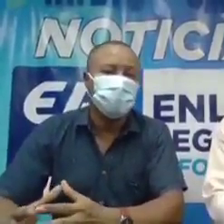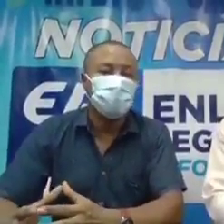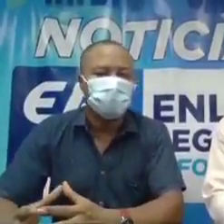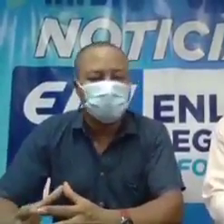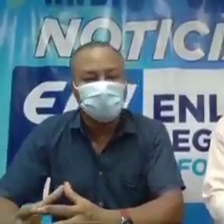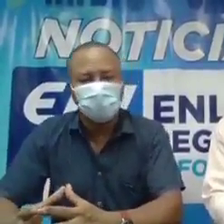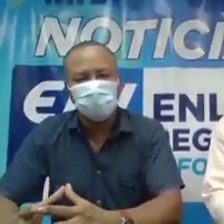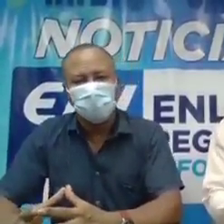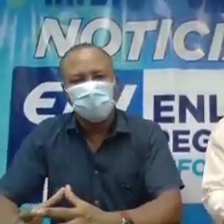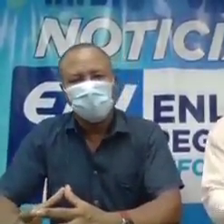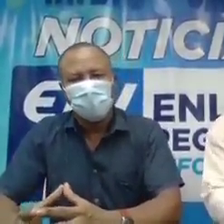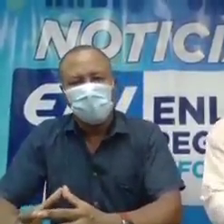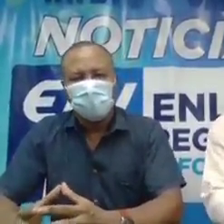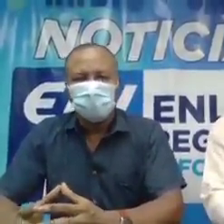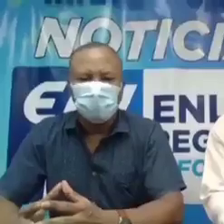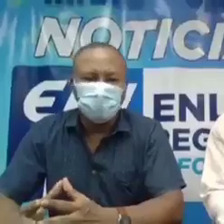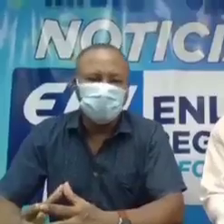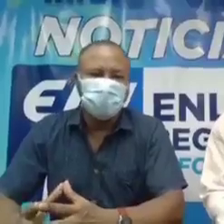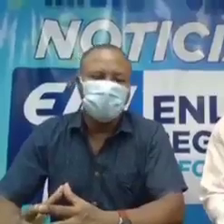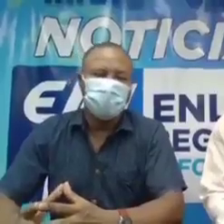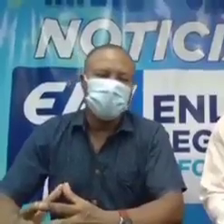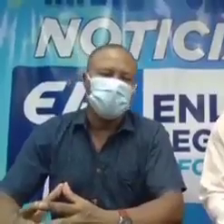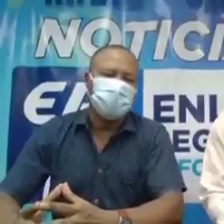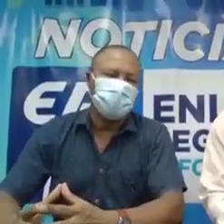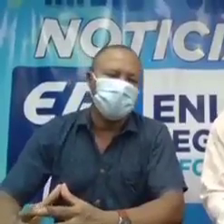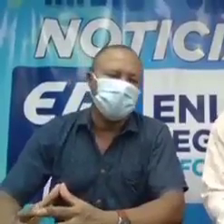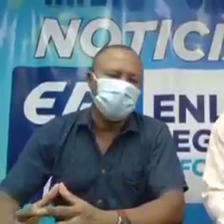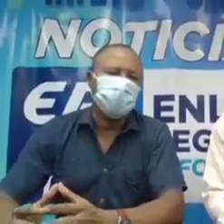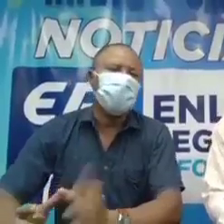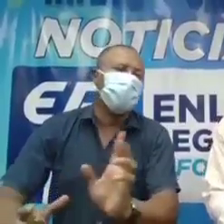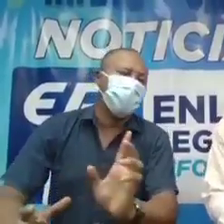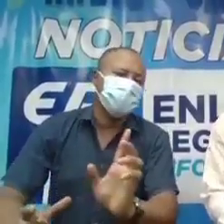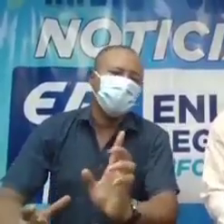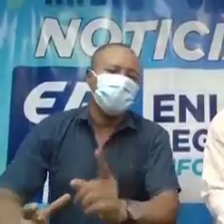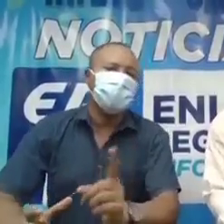que no les corresponden. ¿Por qué no le corresponden? ¿Qué parte mire, no corresponde?